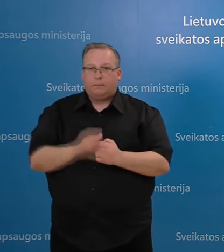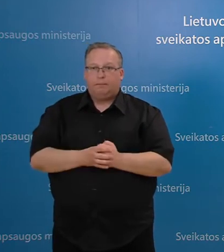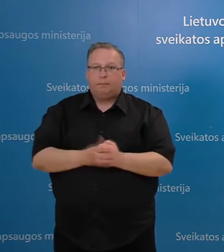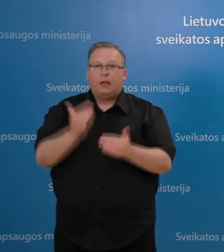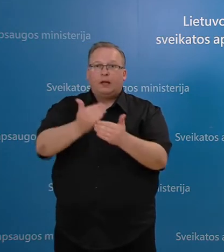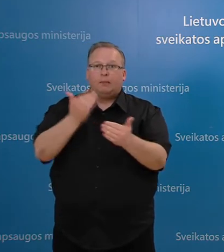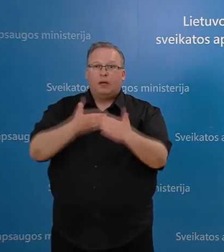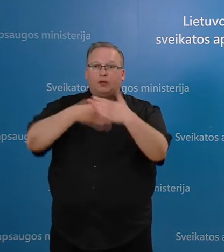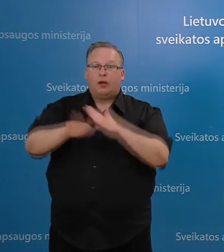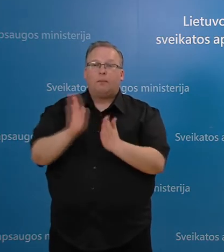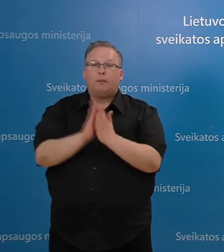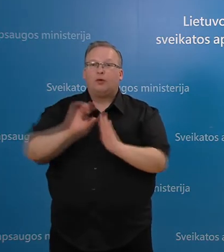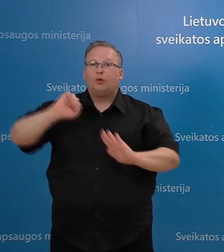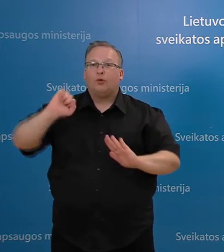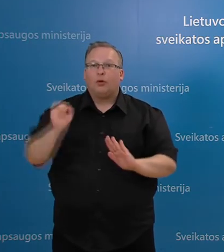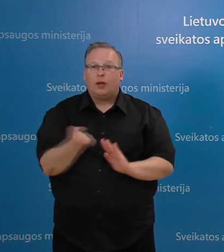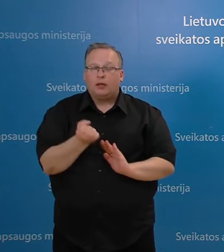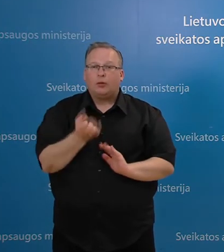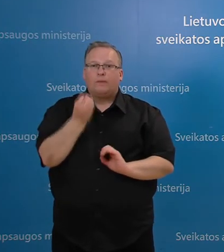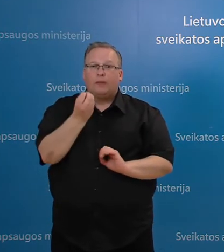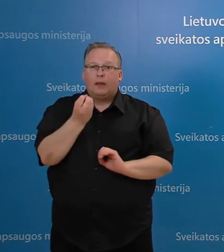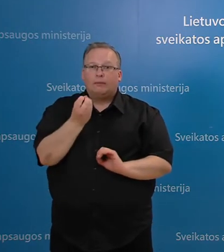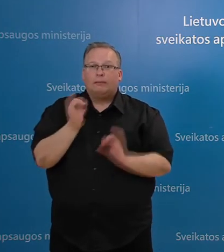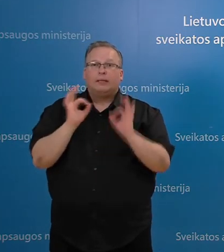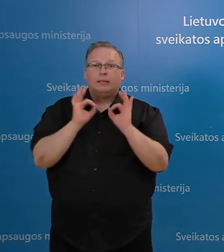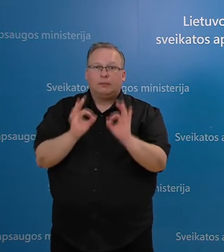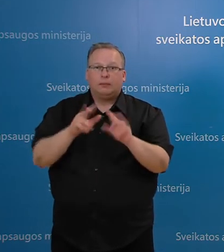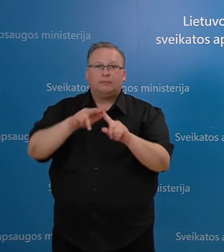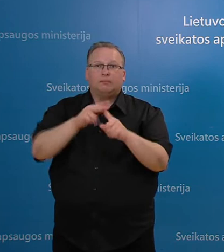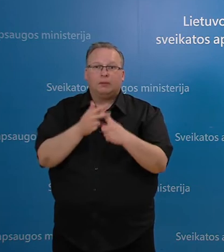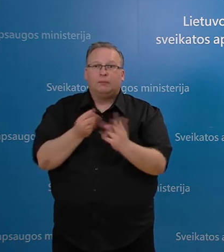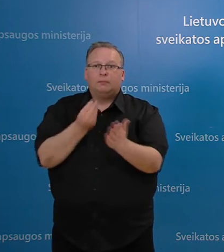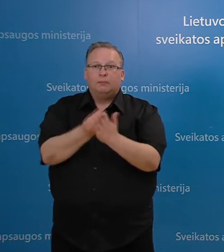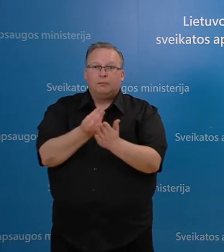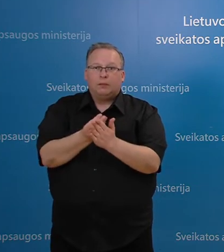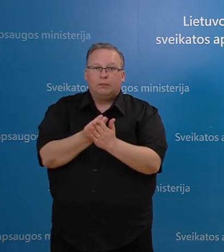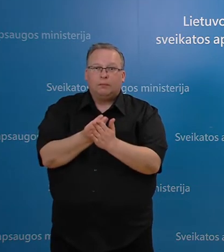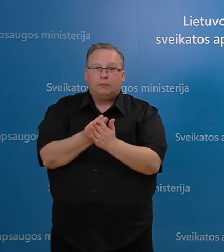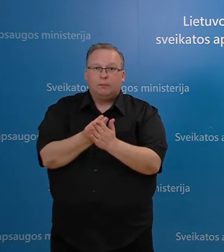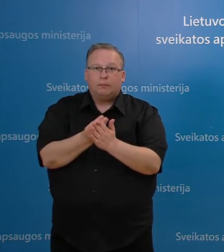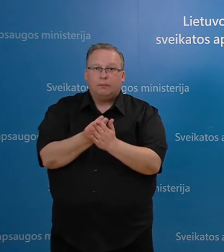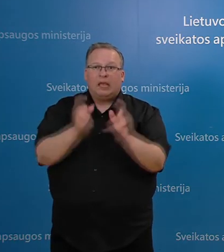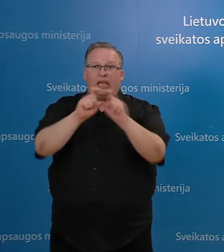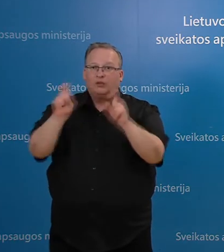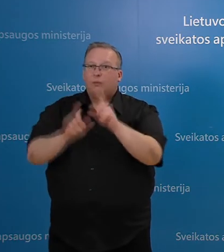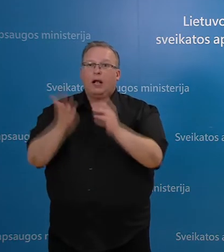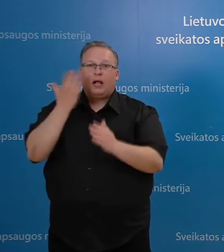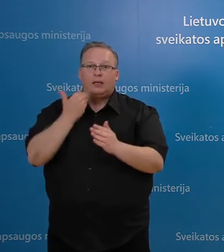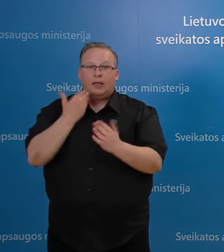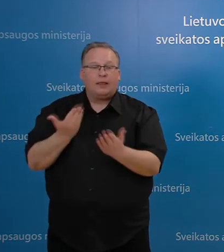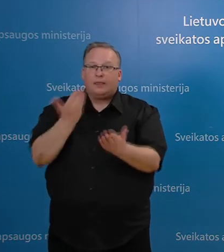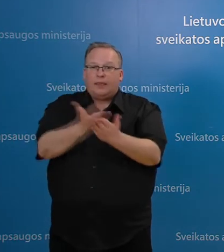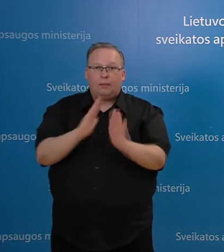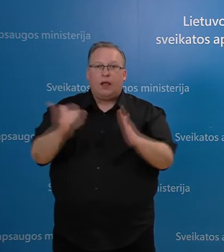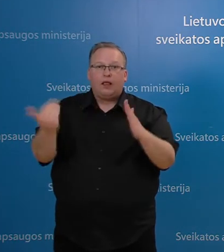išeinant dar prašo kolegos žurnalistai patikslinti, kada nutrūks finansavimas gydymo įstaigoms, ar kai jos nepateiks